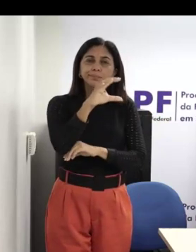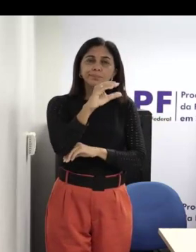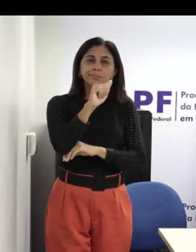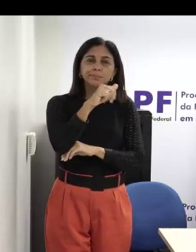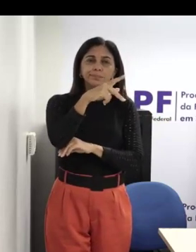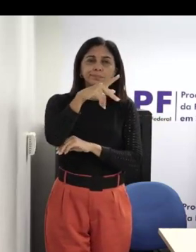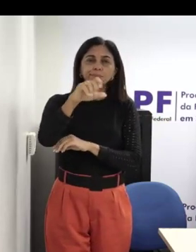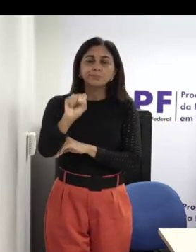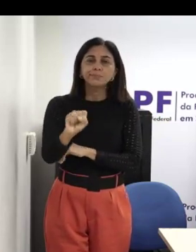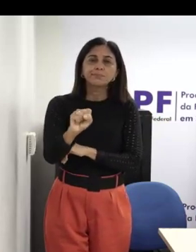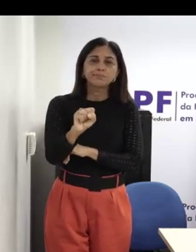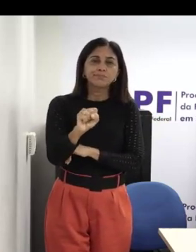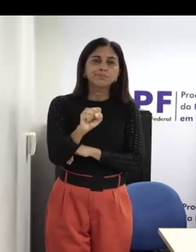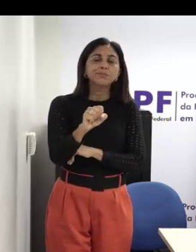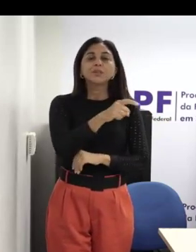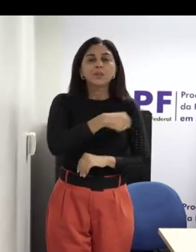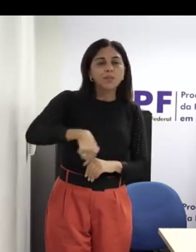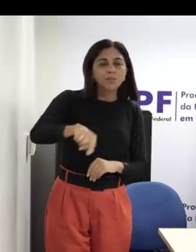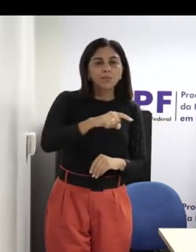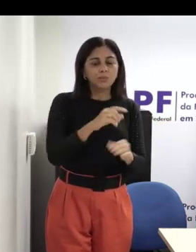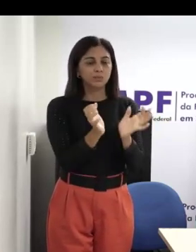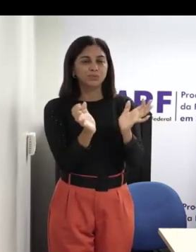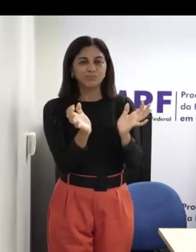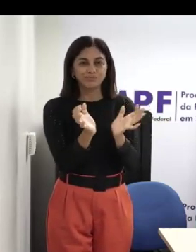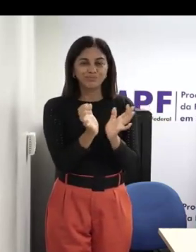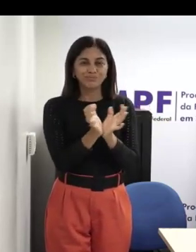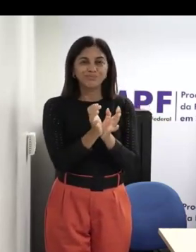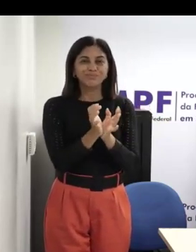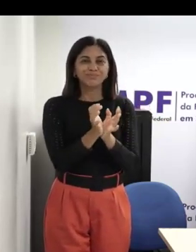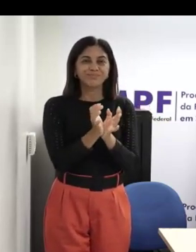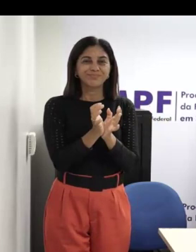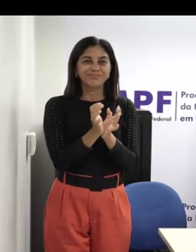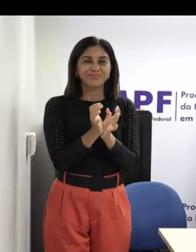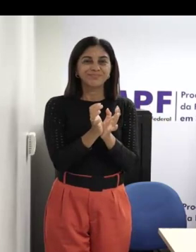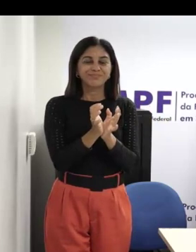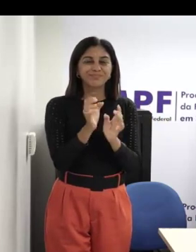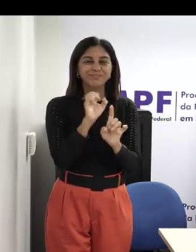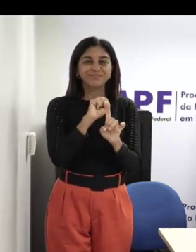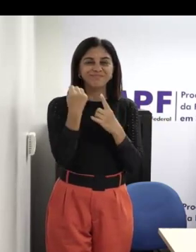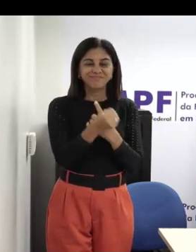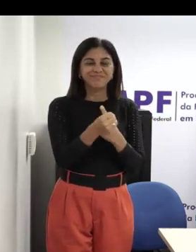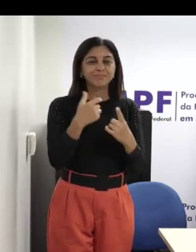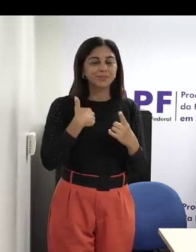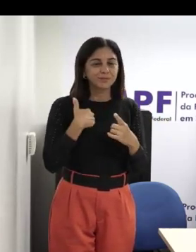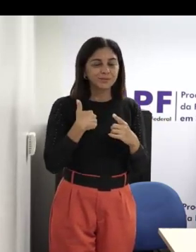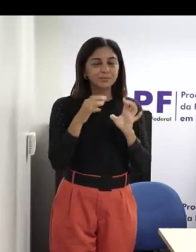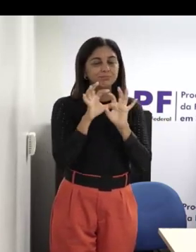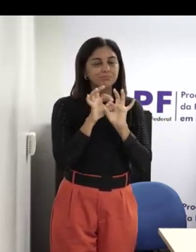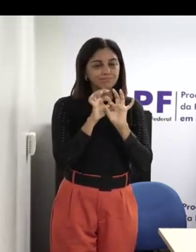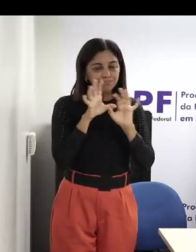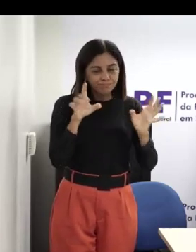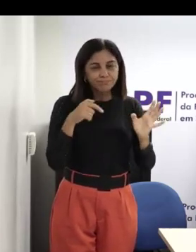e nós estamos à disposição lá na Secretaria de Assistência Social para somar com todos né convida a